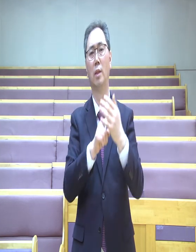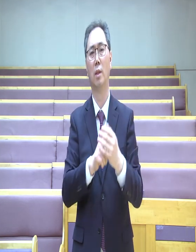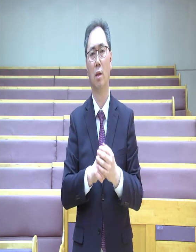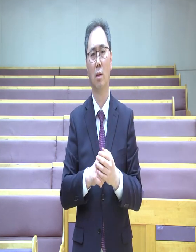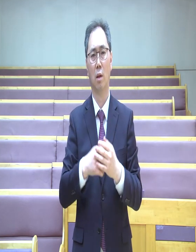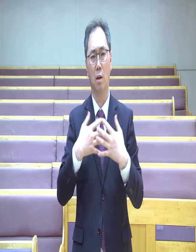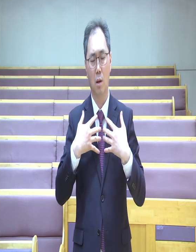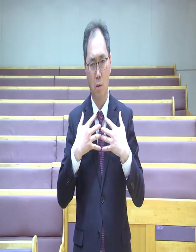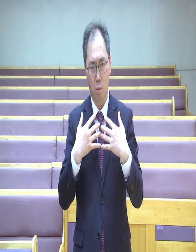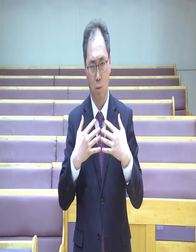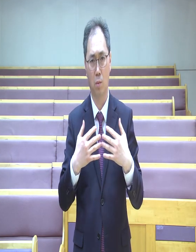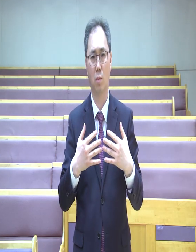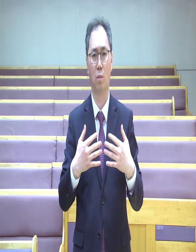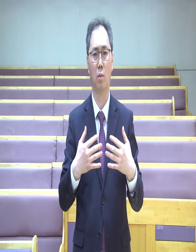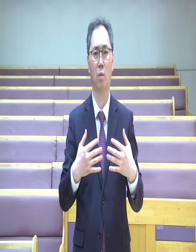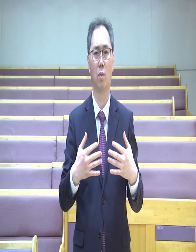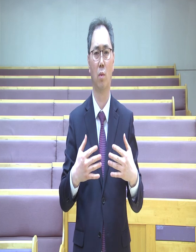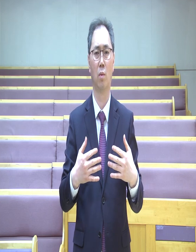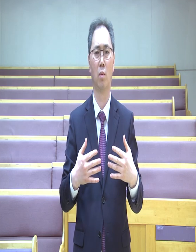비치누나